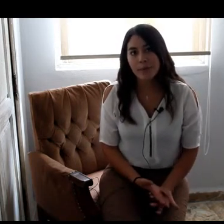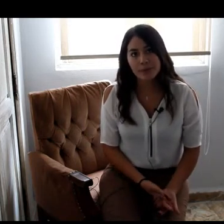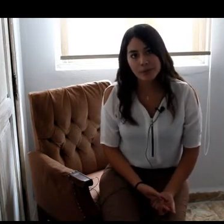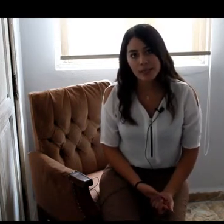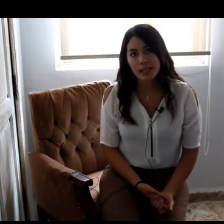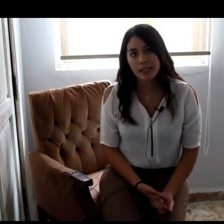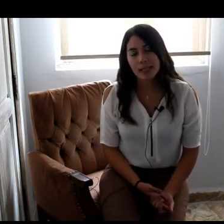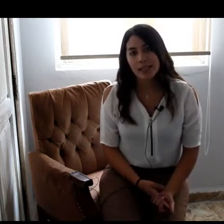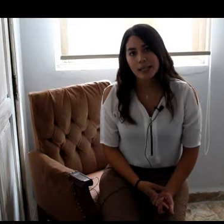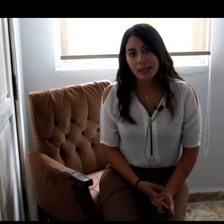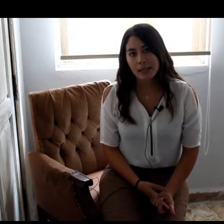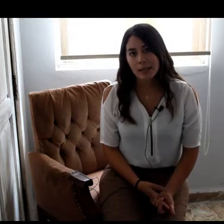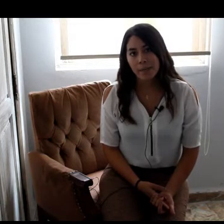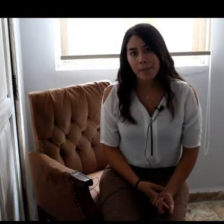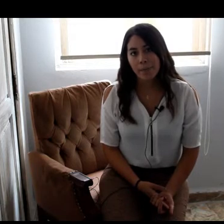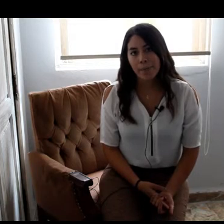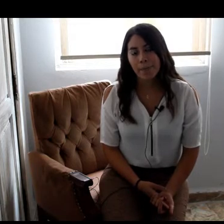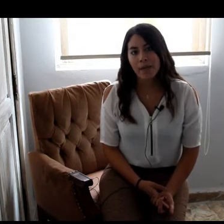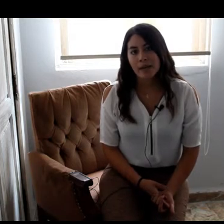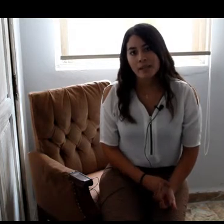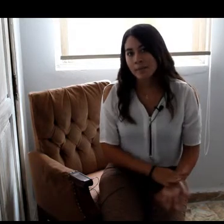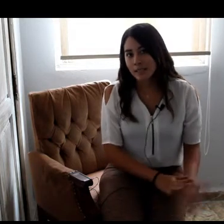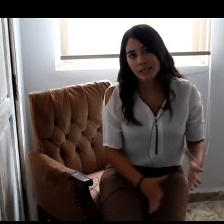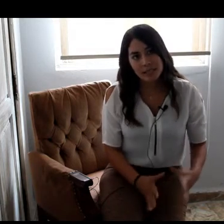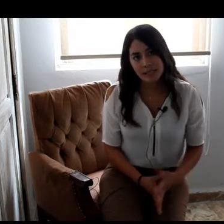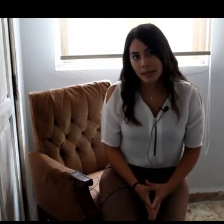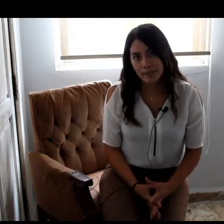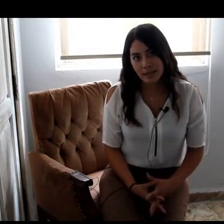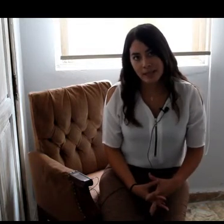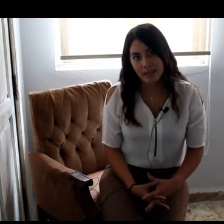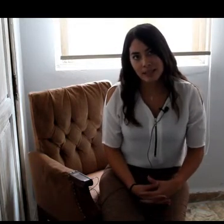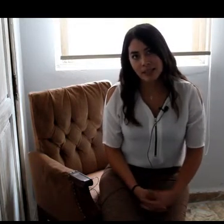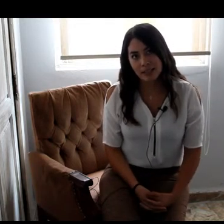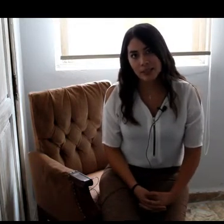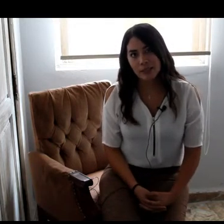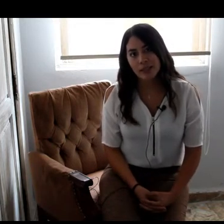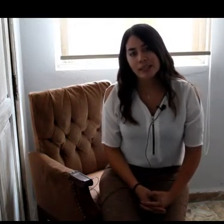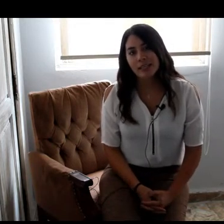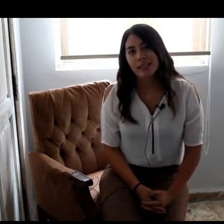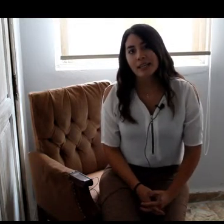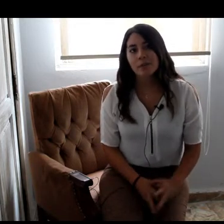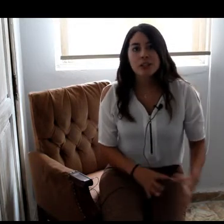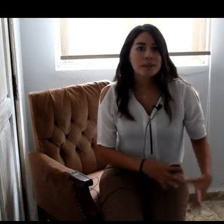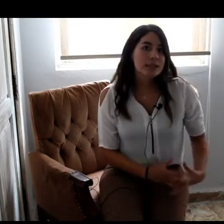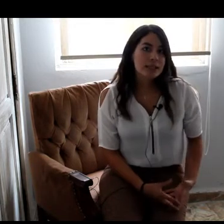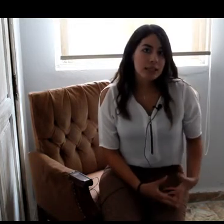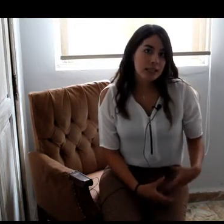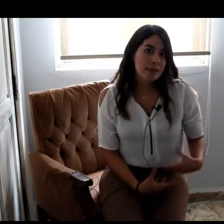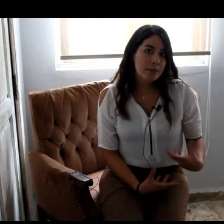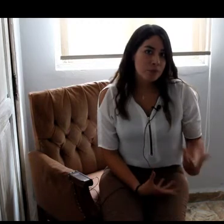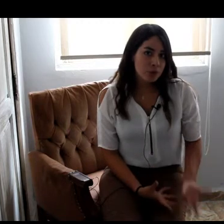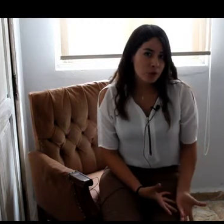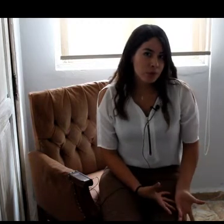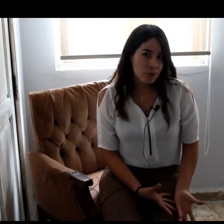persona que también quisiera hacer hincapié en este sentido, que muchas veces les llamamos sordomudos.